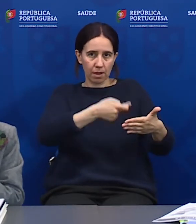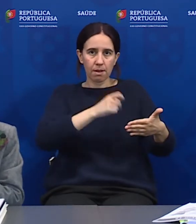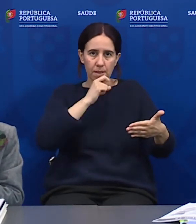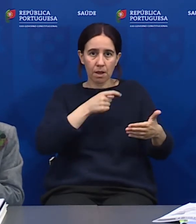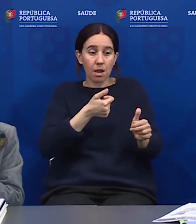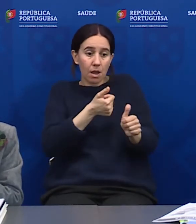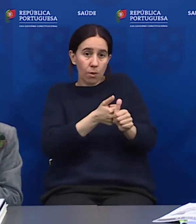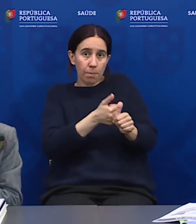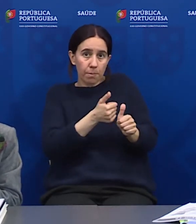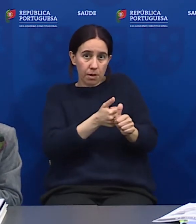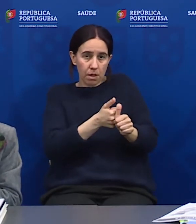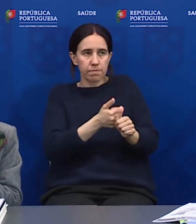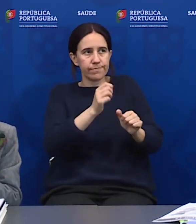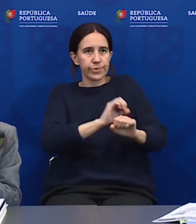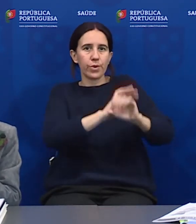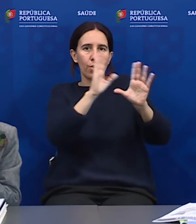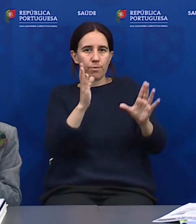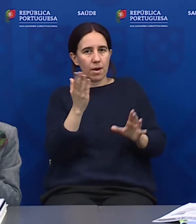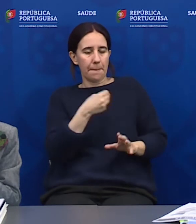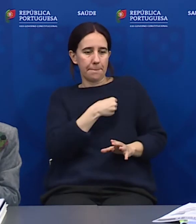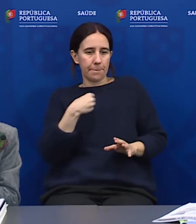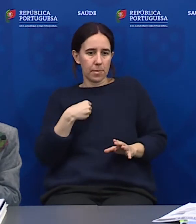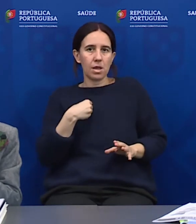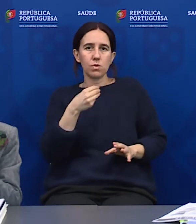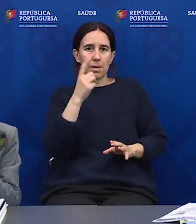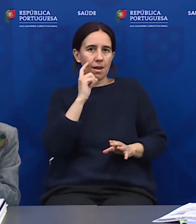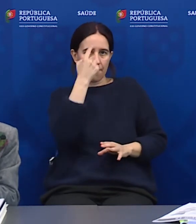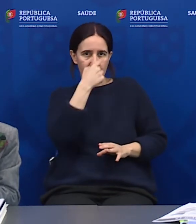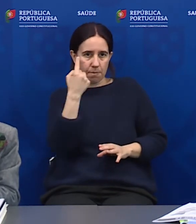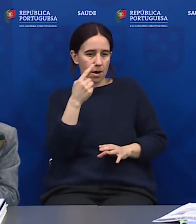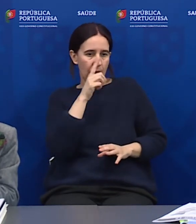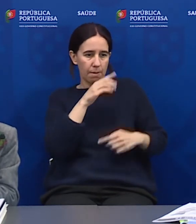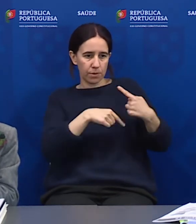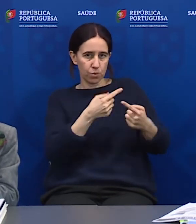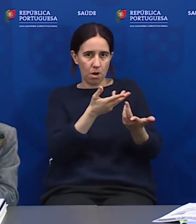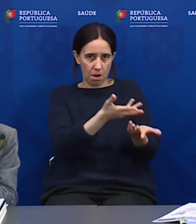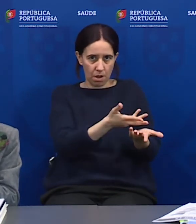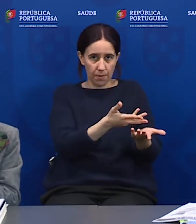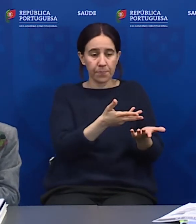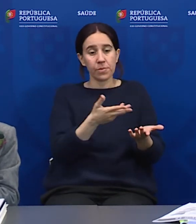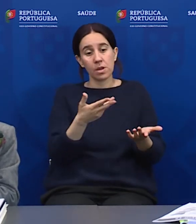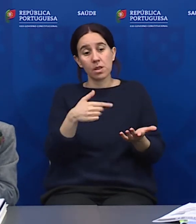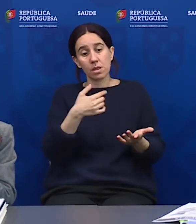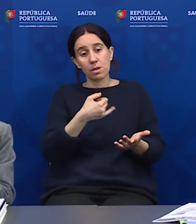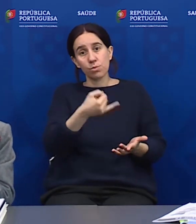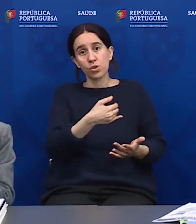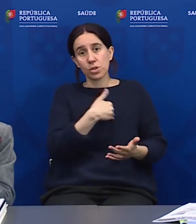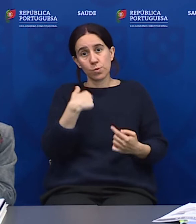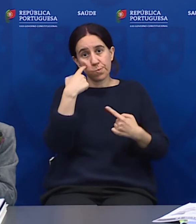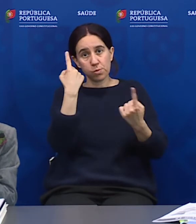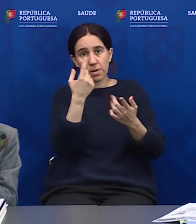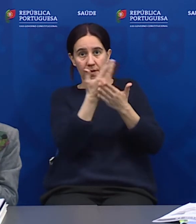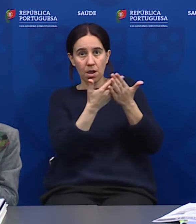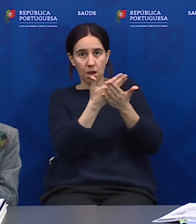sendo acompanhado, obviamente, pelos seus médicos e pelas suas enfermeiras habituais. E depois a saúde pública fará a sua